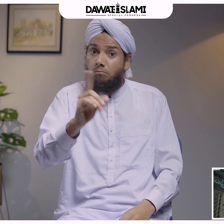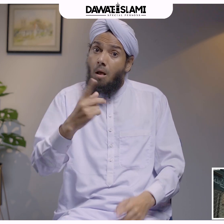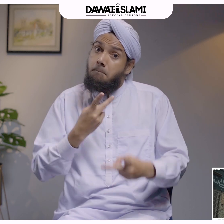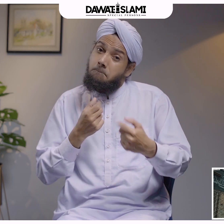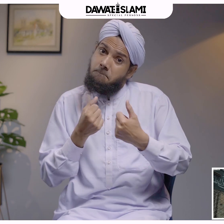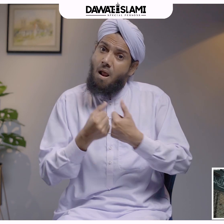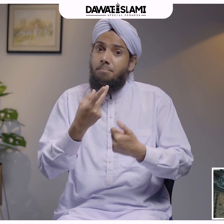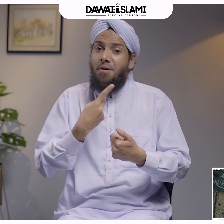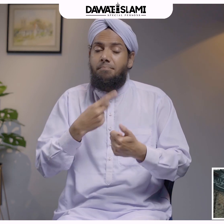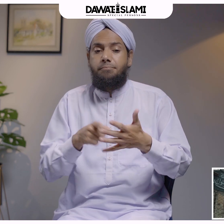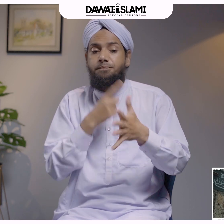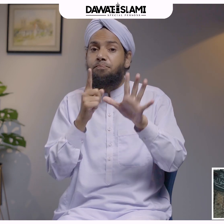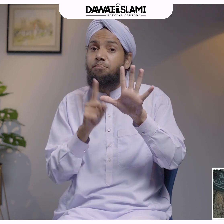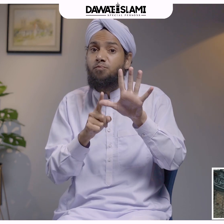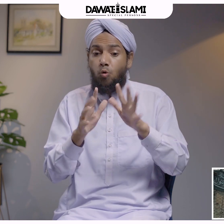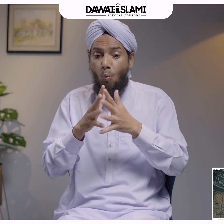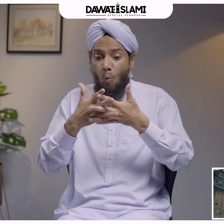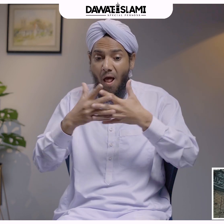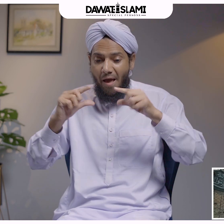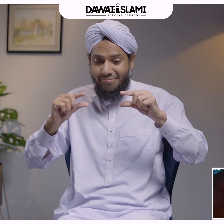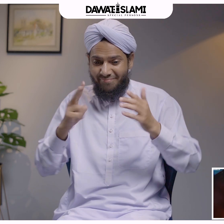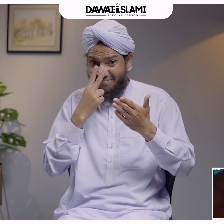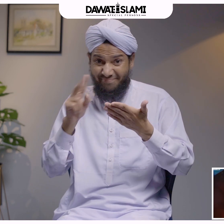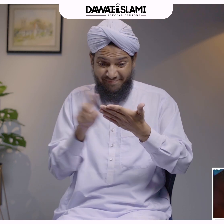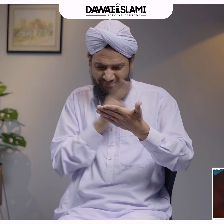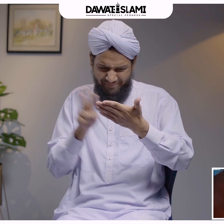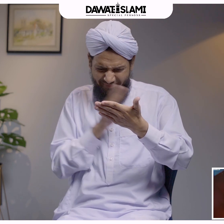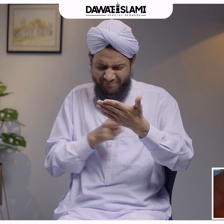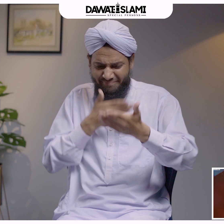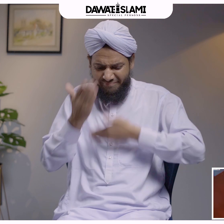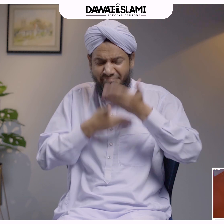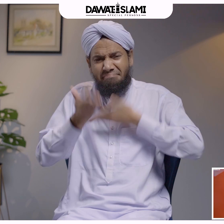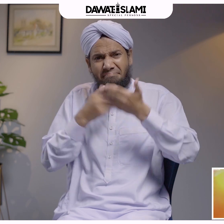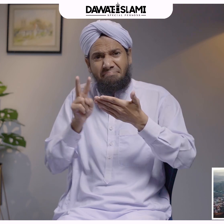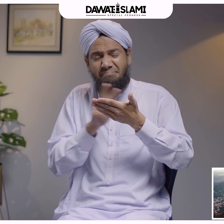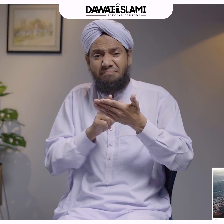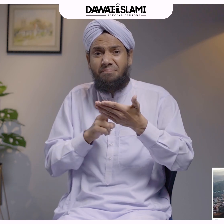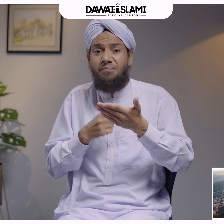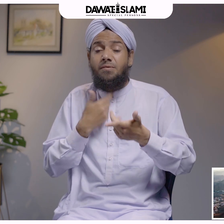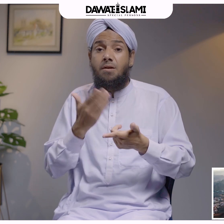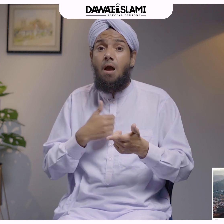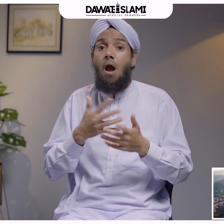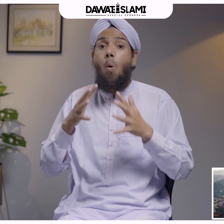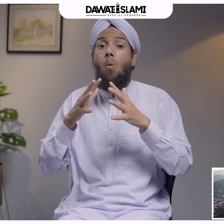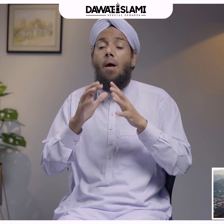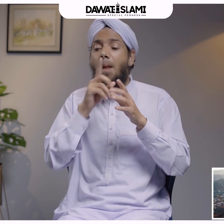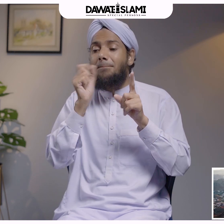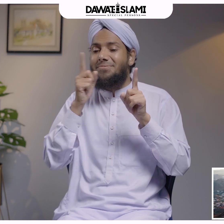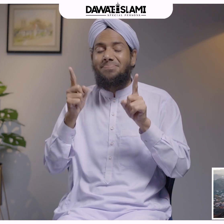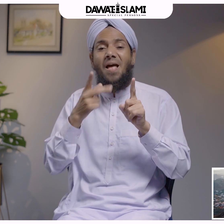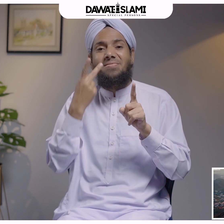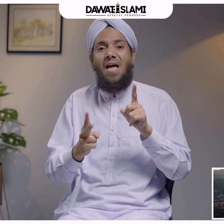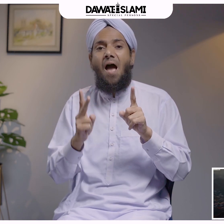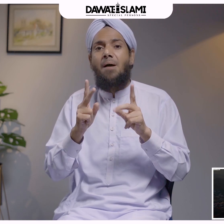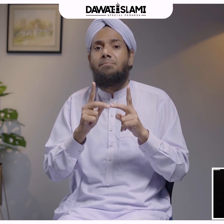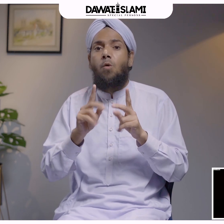دار کی اجر میں کوئی کمی کرے۔ نمبر 5، کثرت تلاوت قرآن کریم، رمضان المبارک کا دوسرا نام ماہ